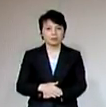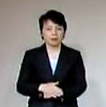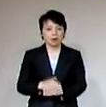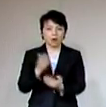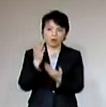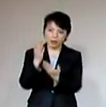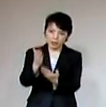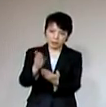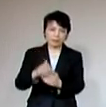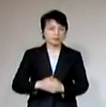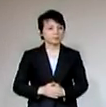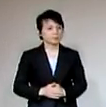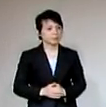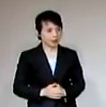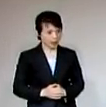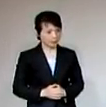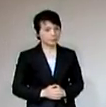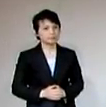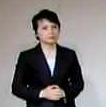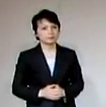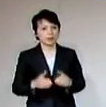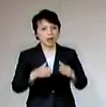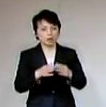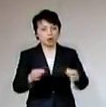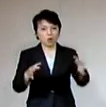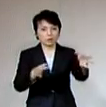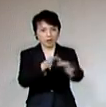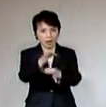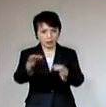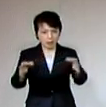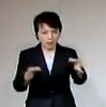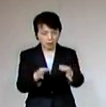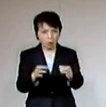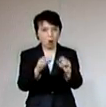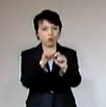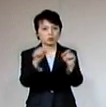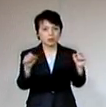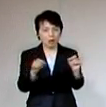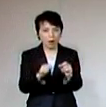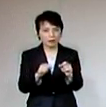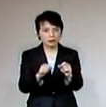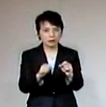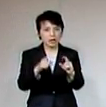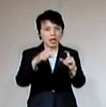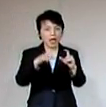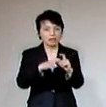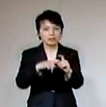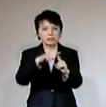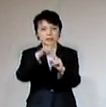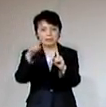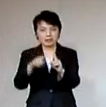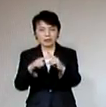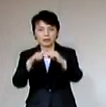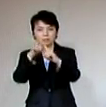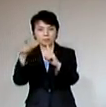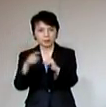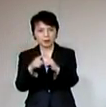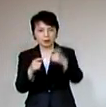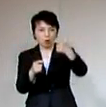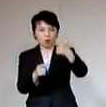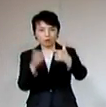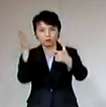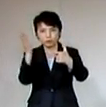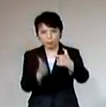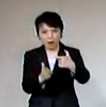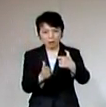代表に伺います。 はい、日本経済のすなわち GDP の 60% は個人消費なん